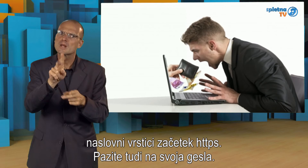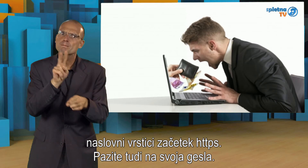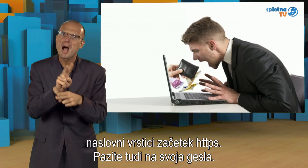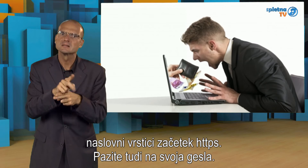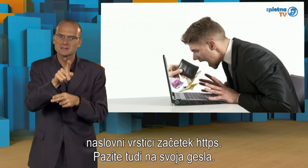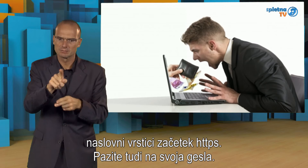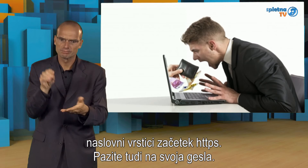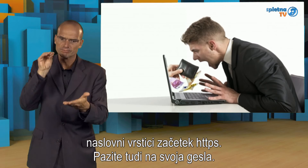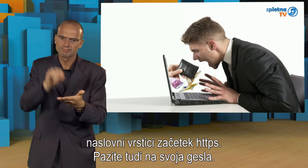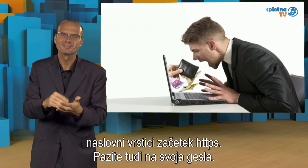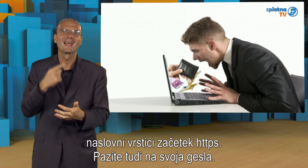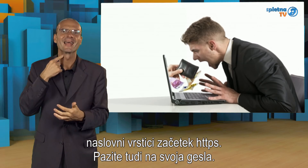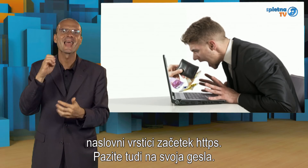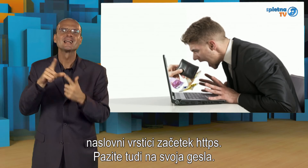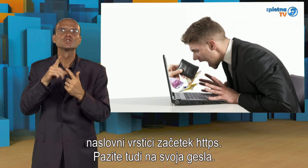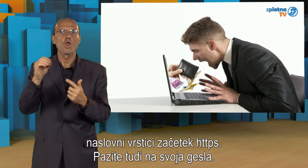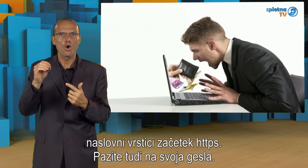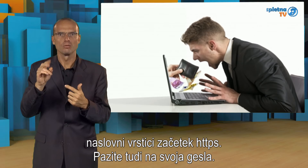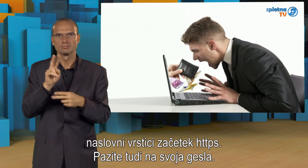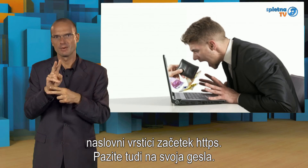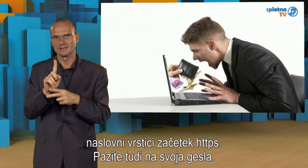Pazite tudi na svoja gesla.